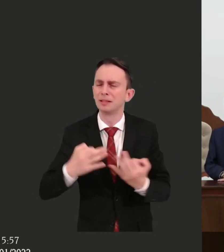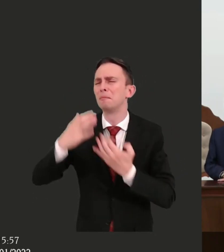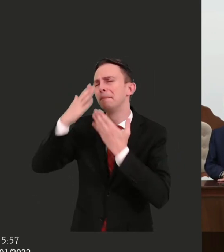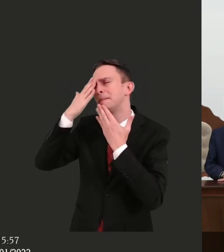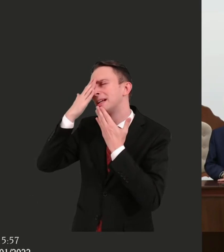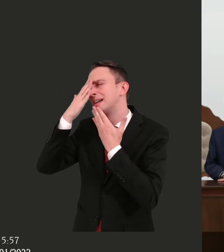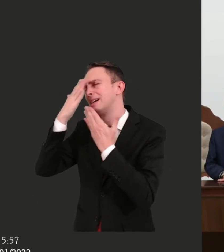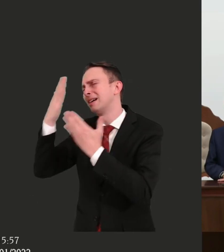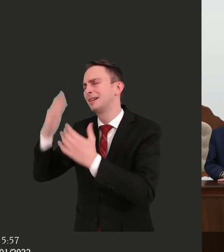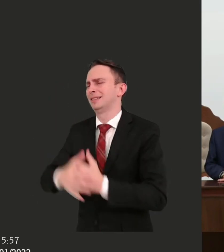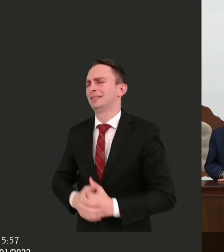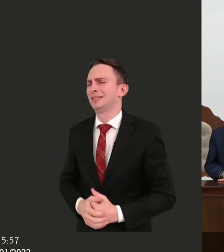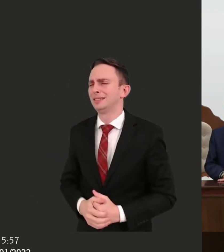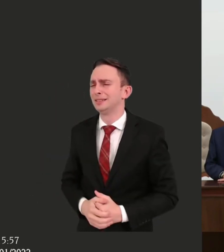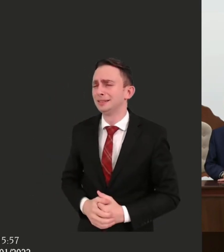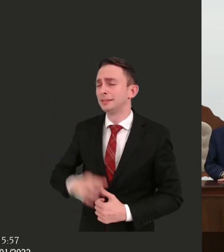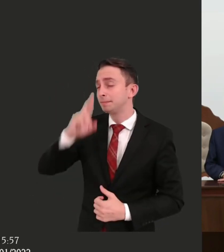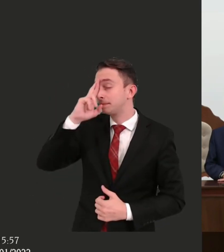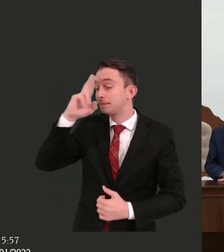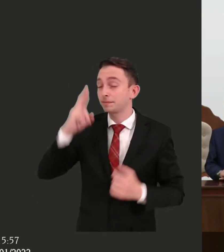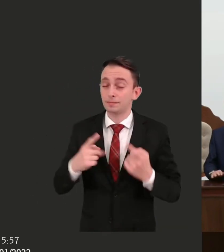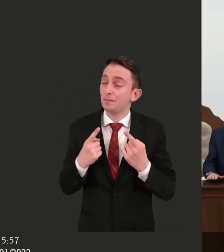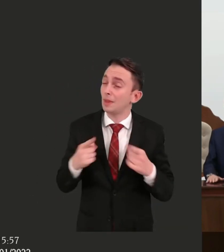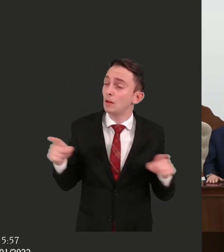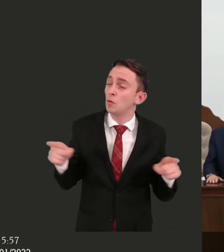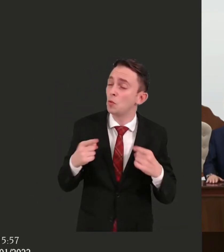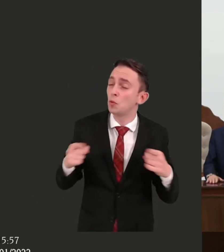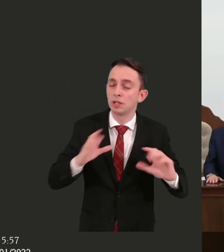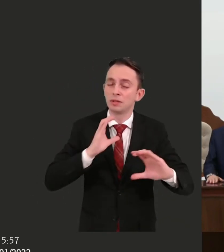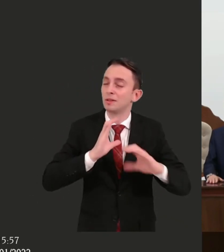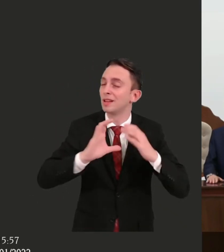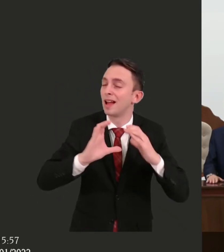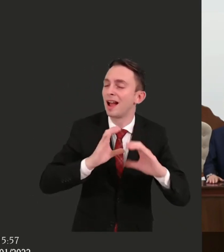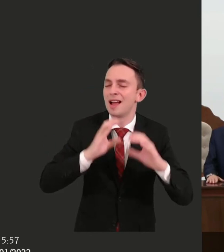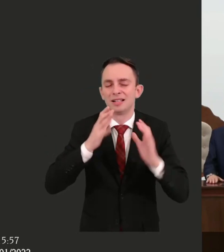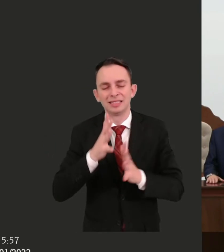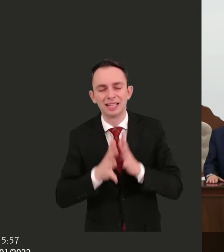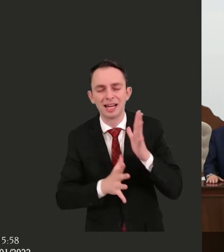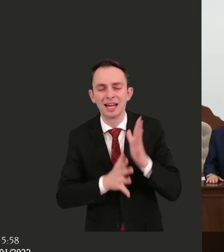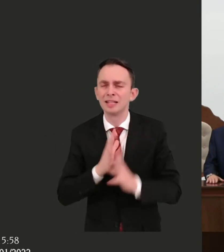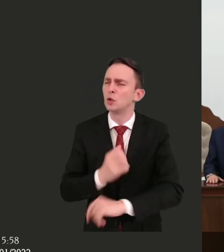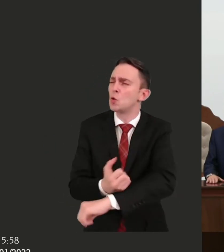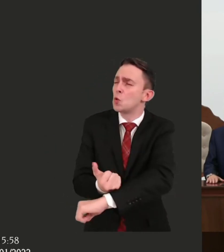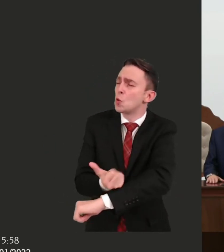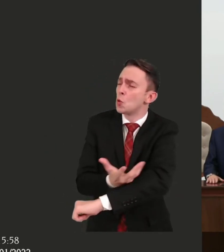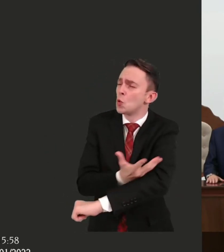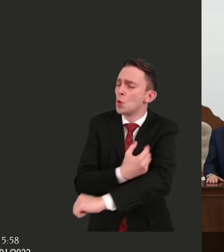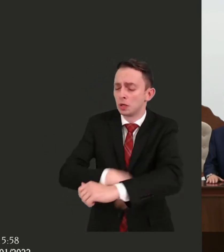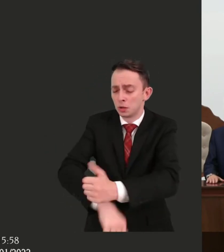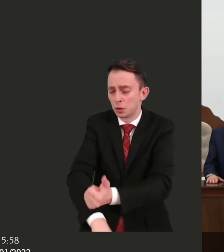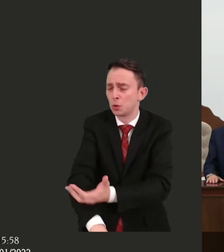cantamos, Senhor, e sentimos a tua presença entre nós. Muito Muitos de nós entramos